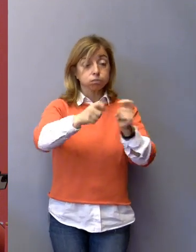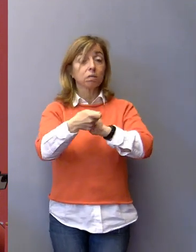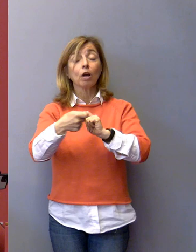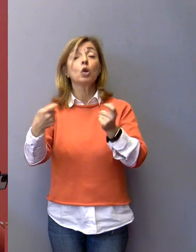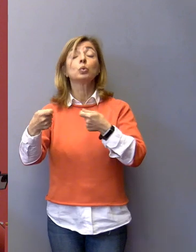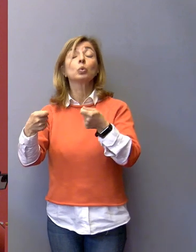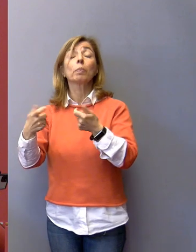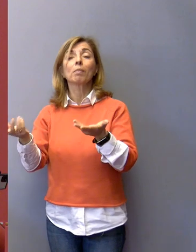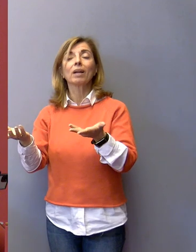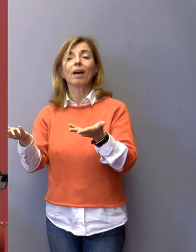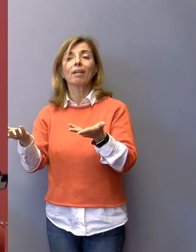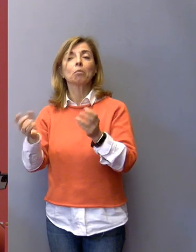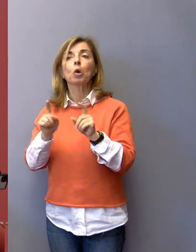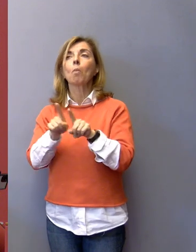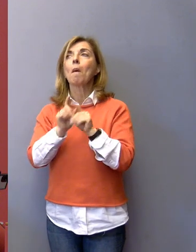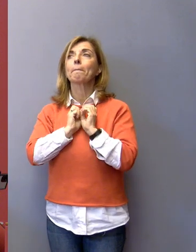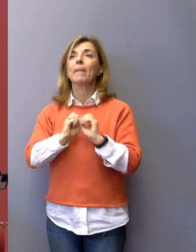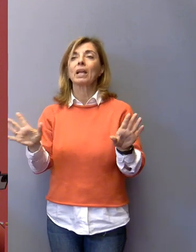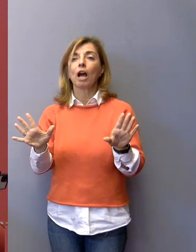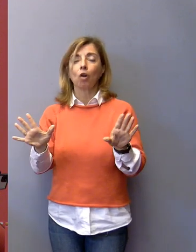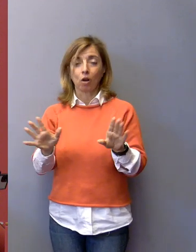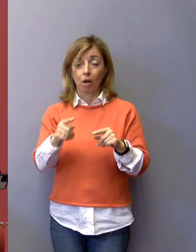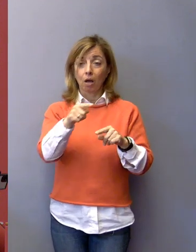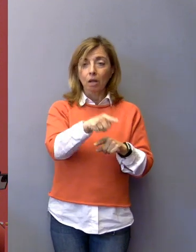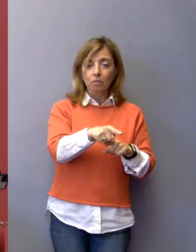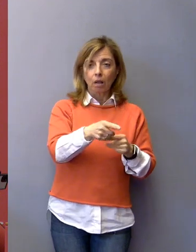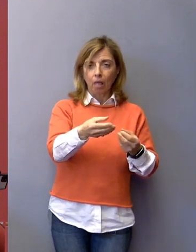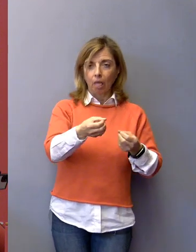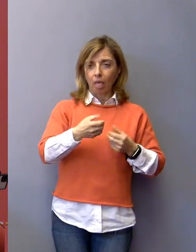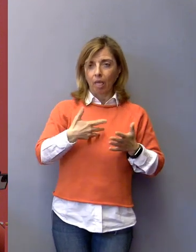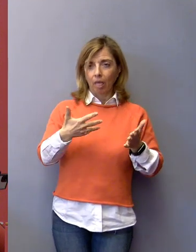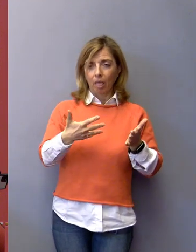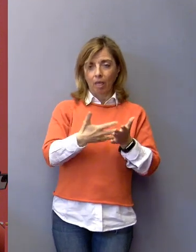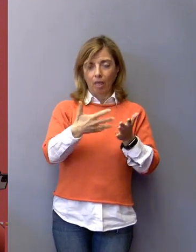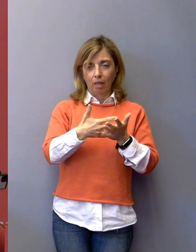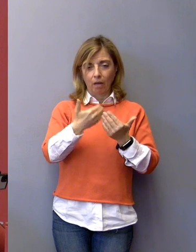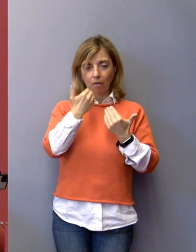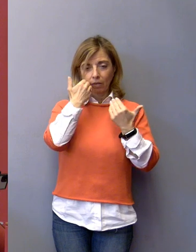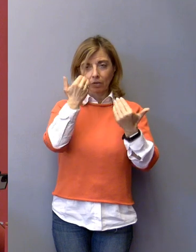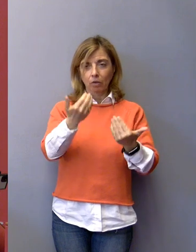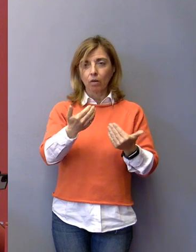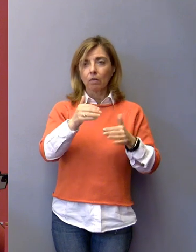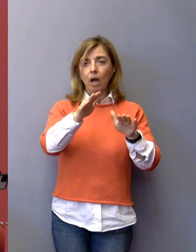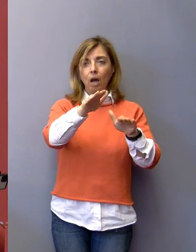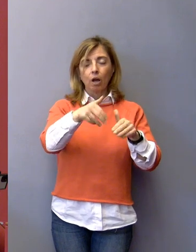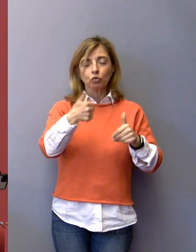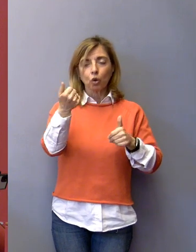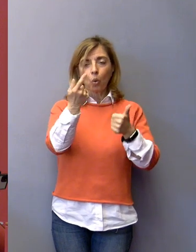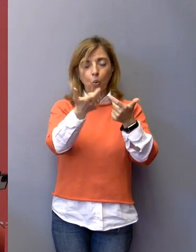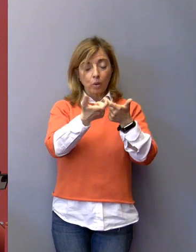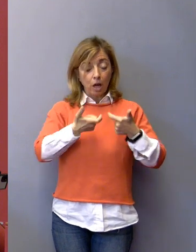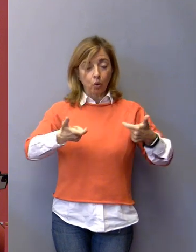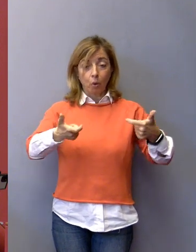ci imbarazza anche che sia che si sia effettuata una sola commissione Dove l'assessorato appunto come detto prima